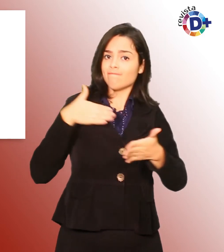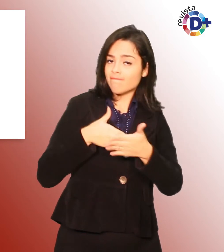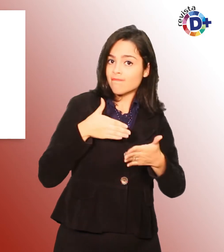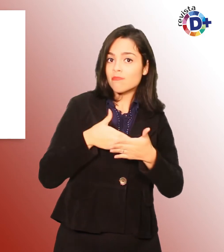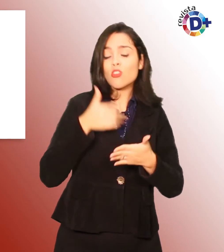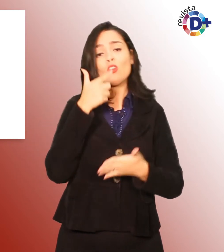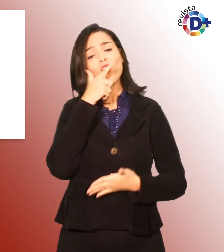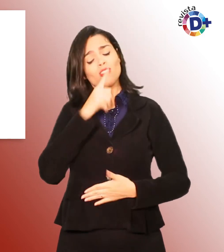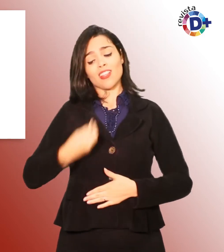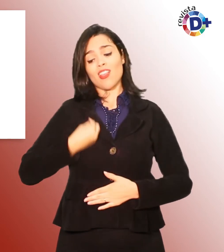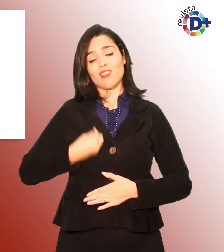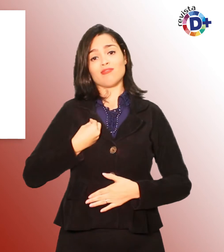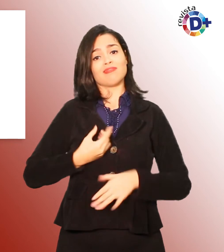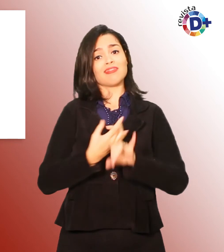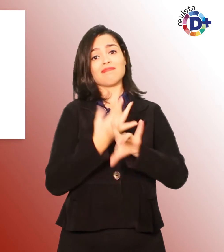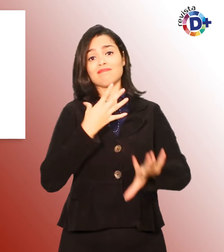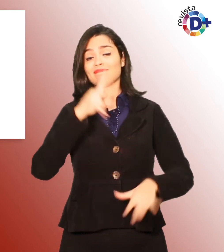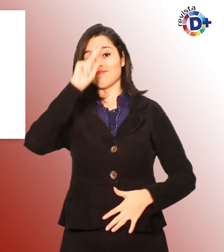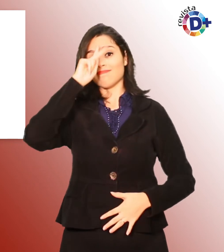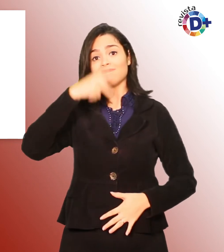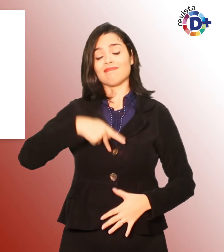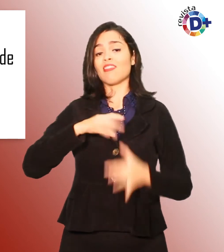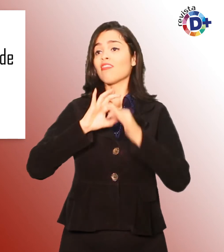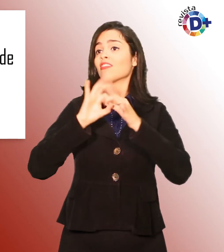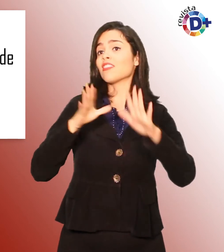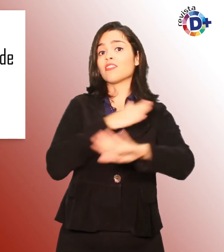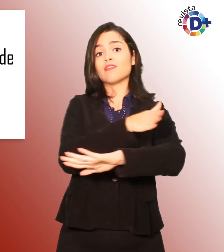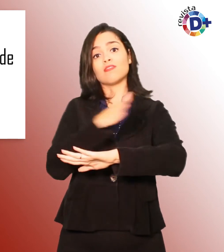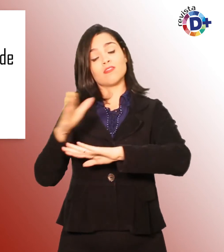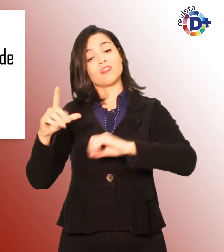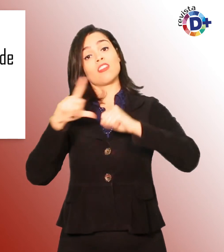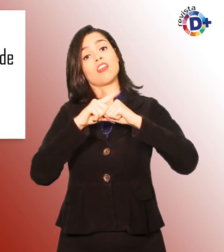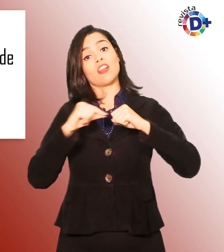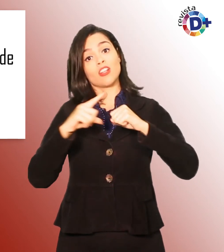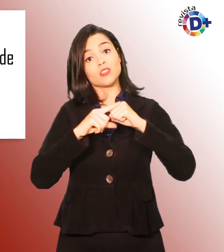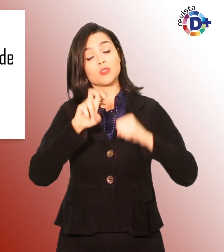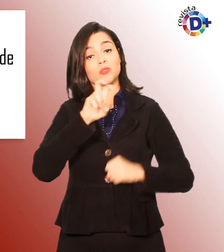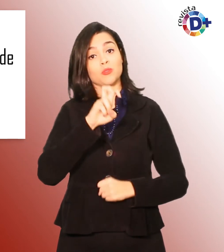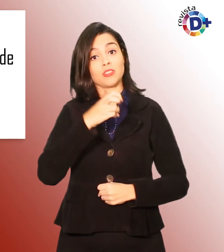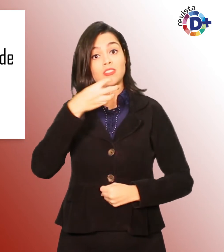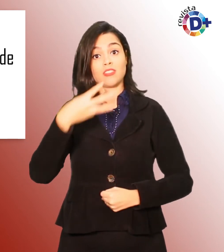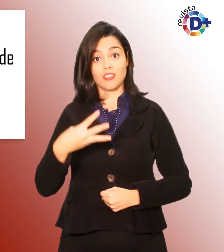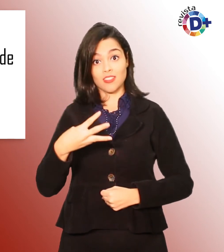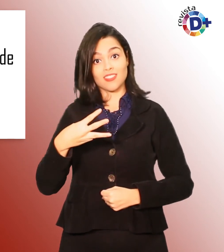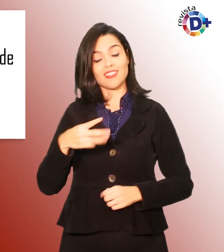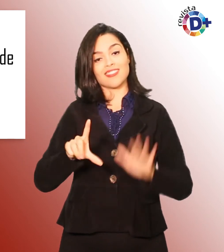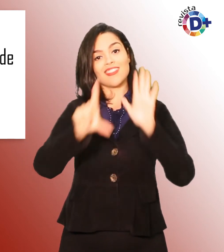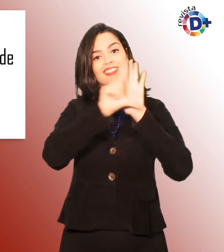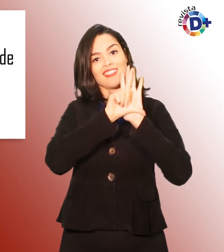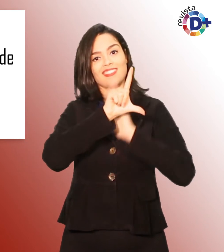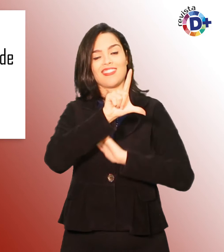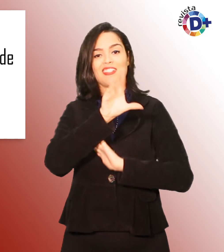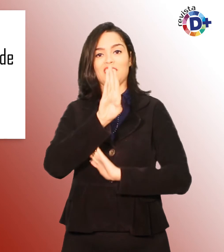viver de forma independente o artigo 53 da lei brasileira de inclusão da pessoa com